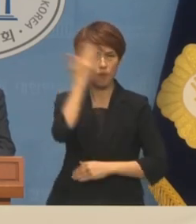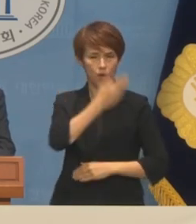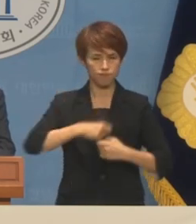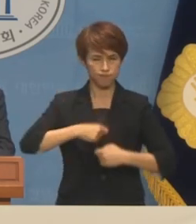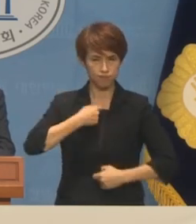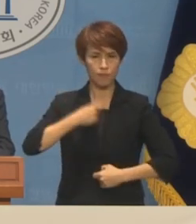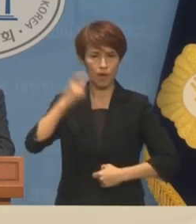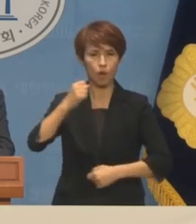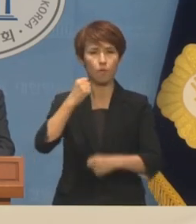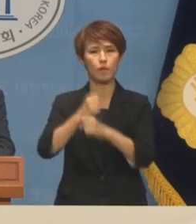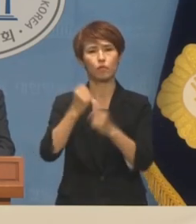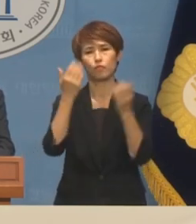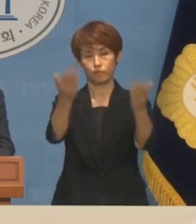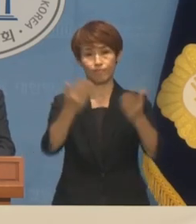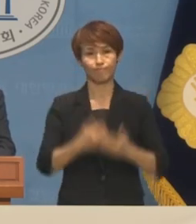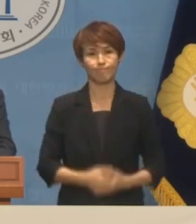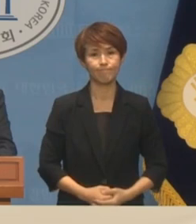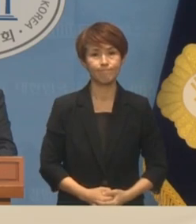수 있도록 하겠습니다.